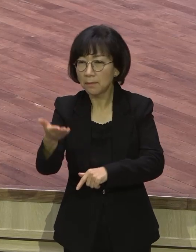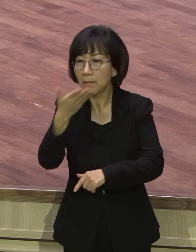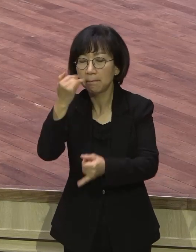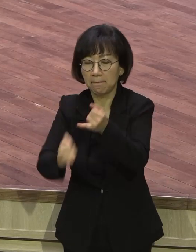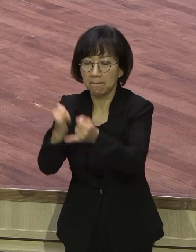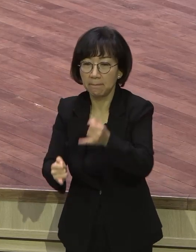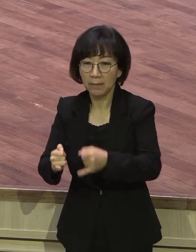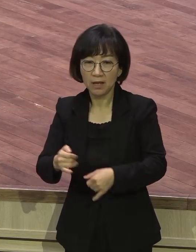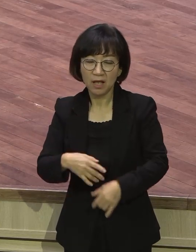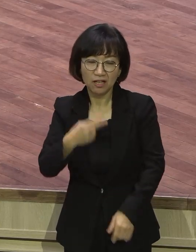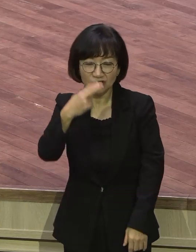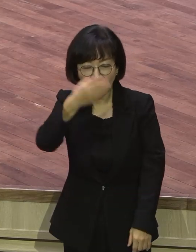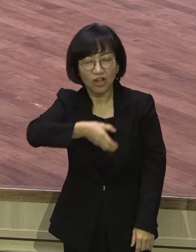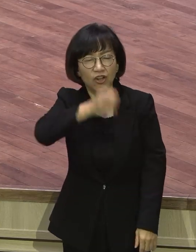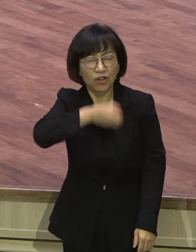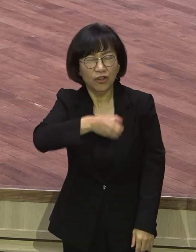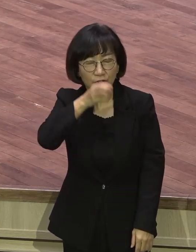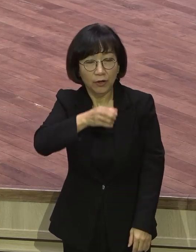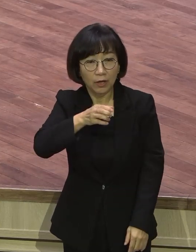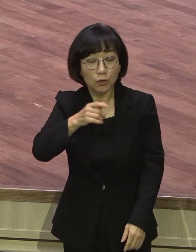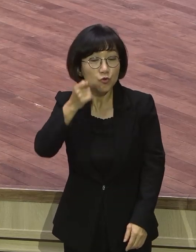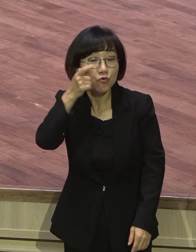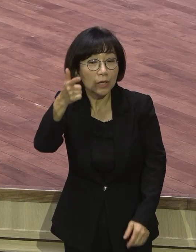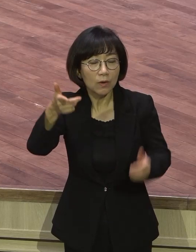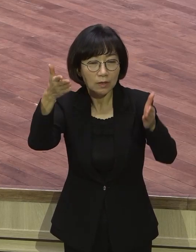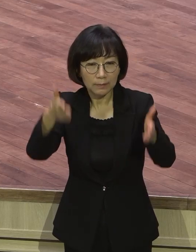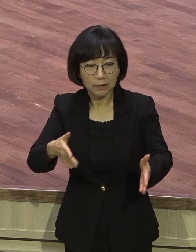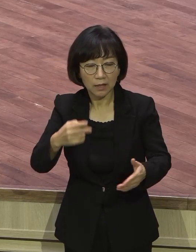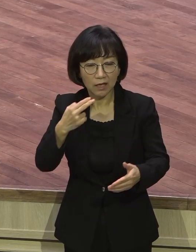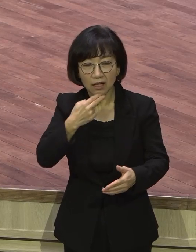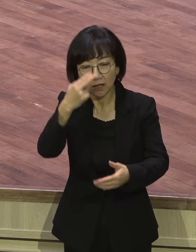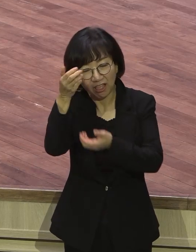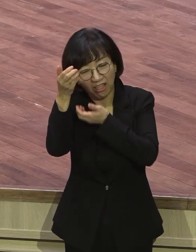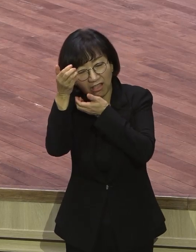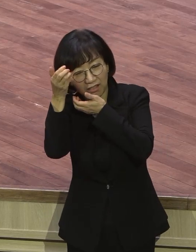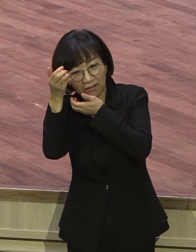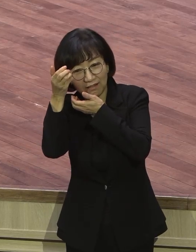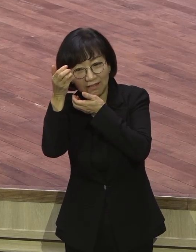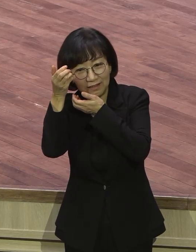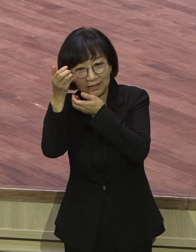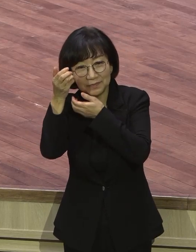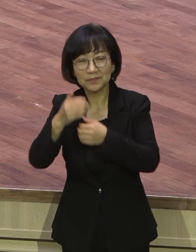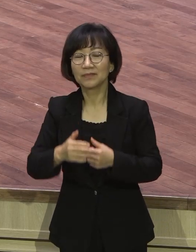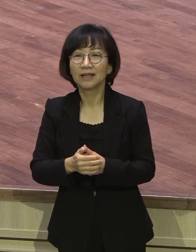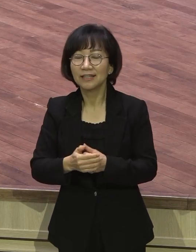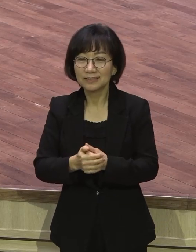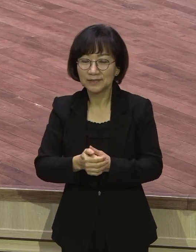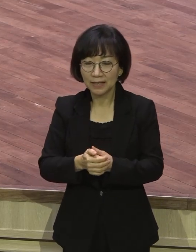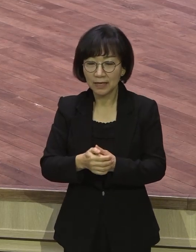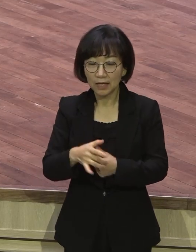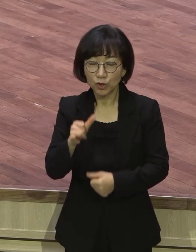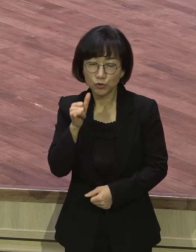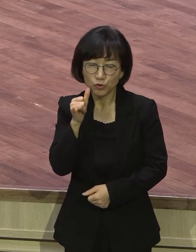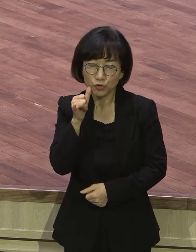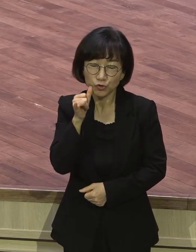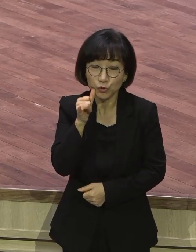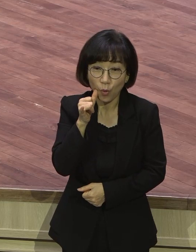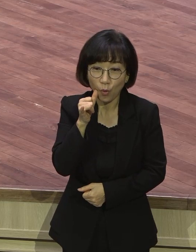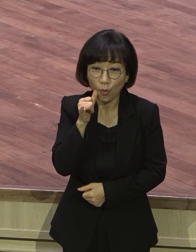술만 계속 마시고 알코올 중독이 됐대요. 그래서 중독 그 병원에